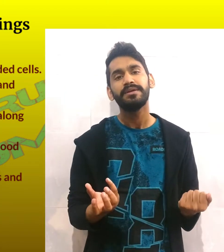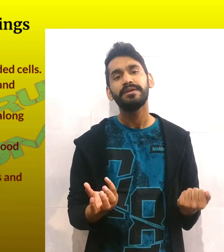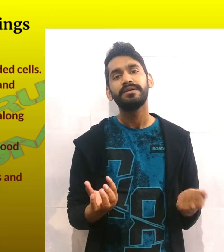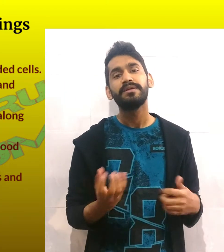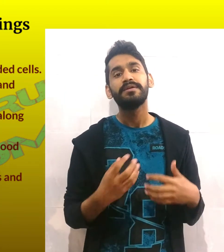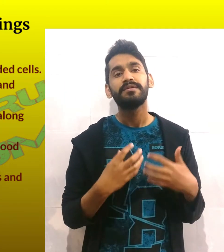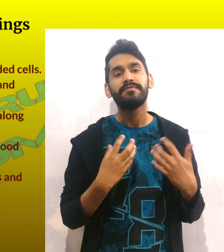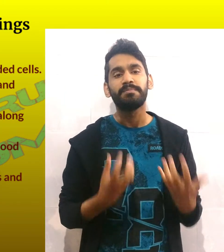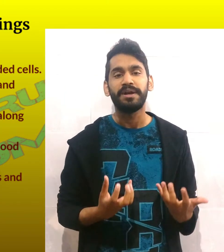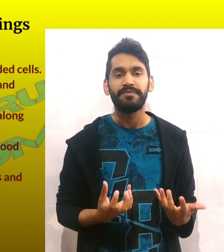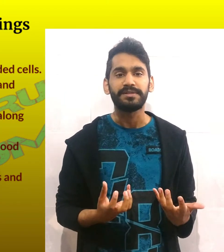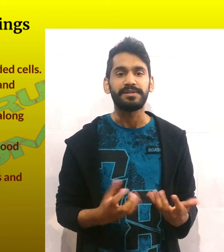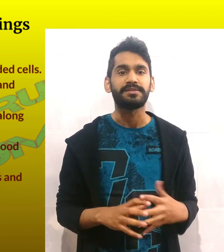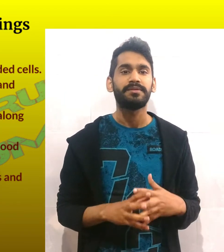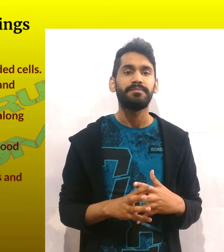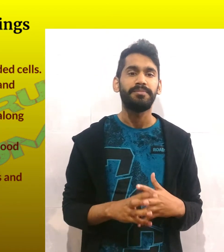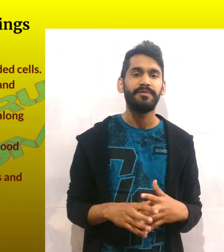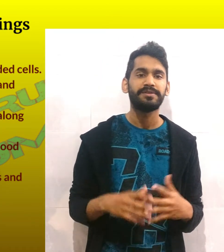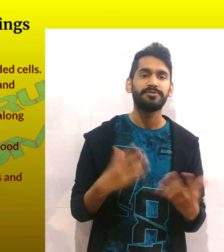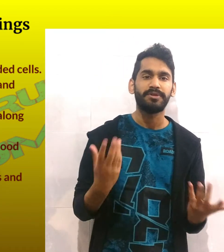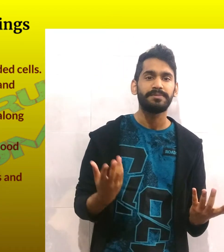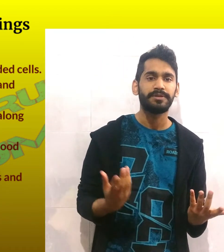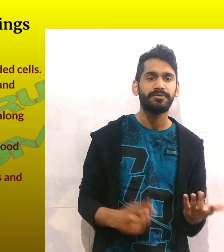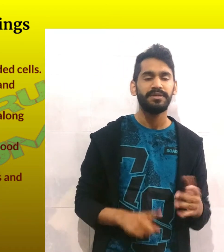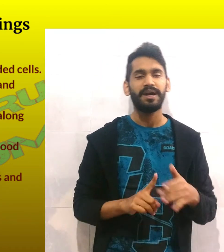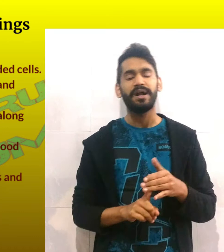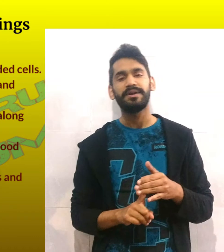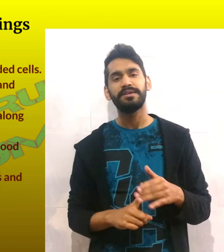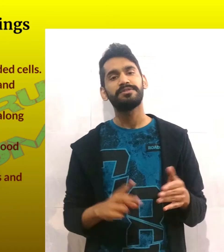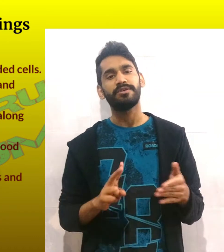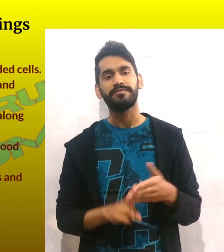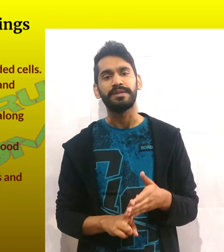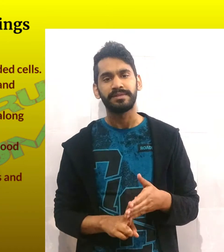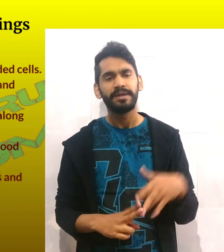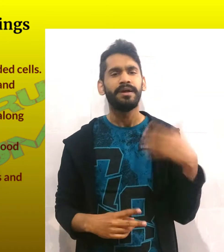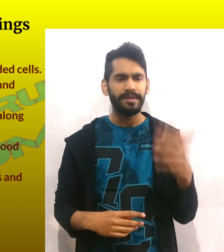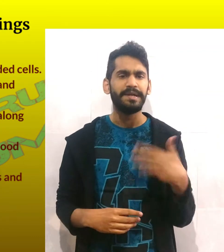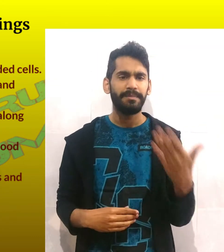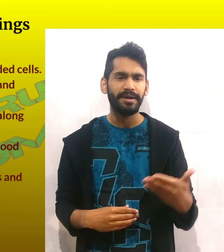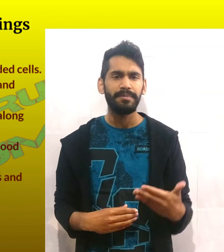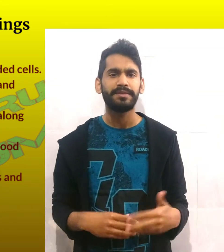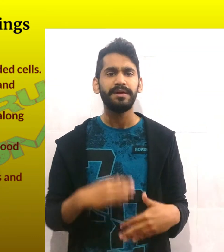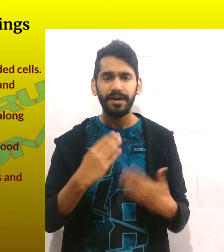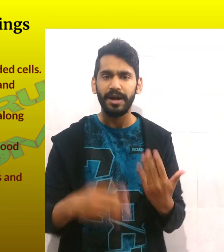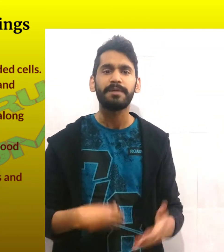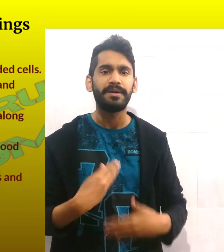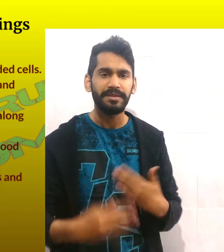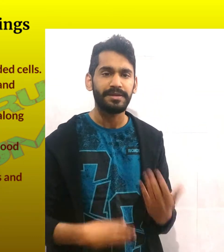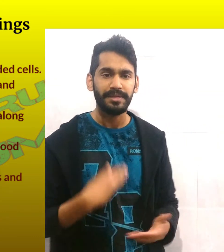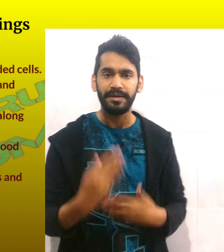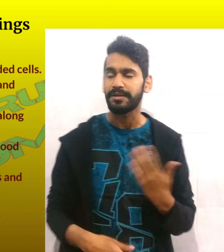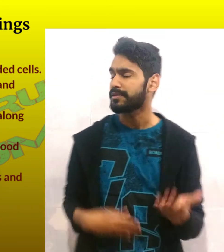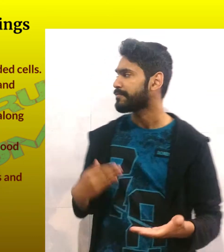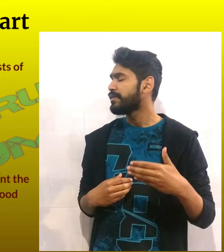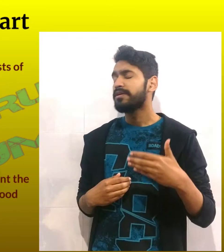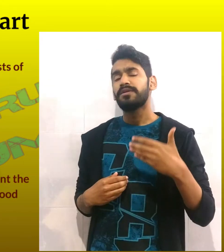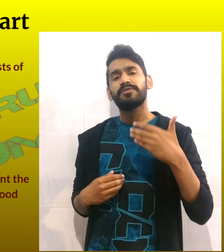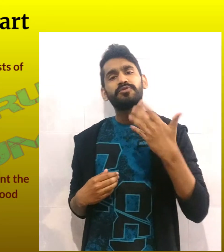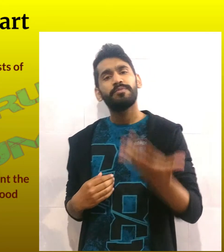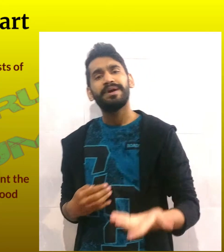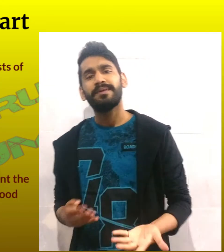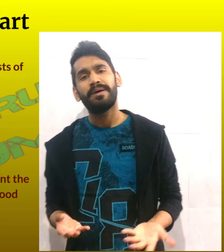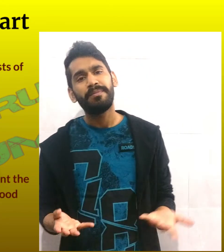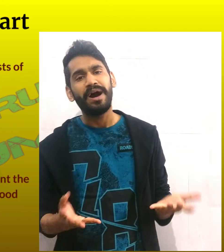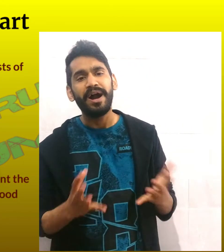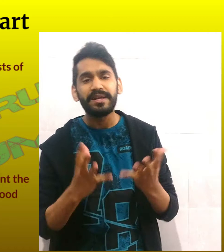है ब्लड वेसल्स। ब्लड वेसल्स 2 टाइप्स की होती है, आर्टरीज और वेन्स। डिटेल में आगे बढ़ते हैं, आगे बढ़ते हैं, नेक्स्ट स्लाइड देखते हैं।